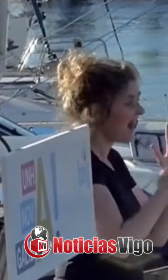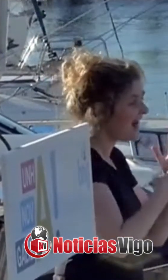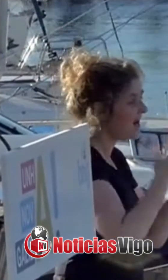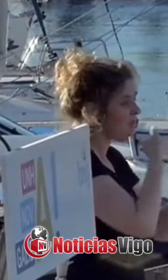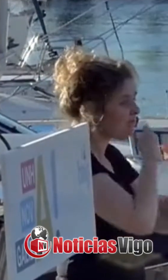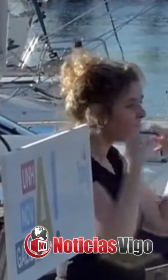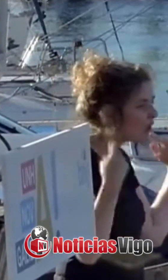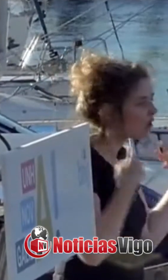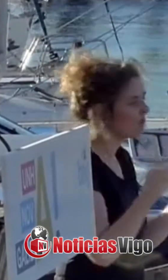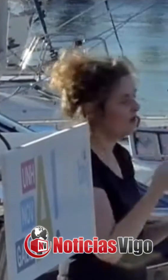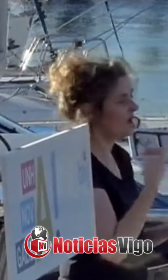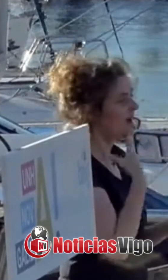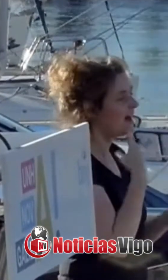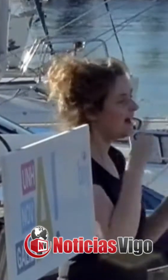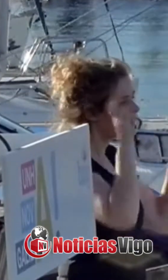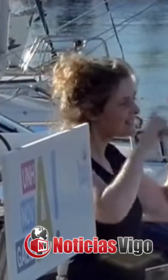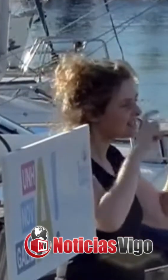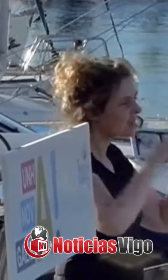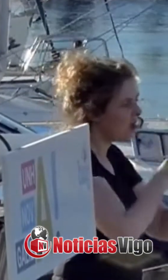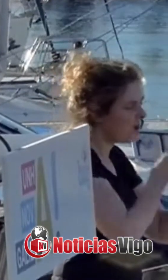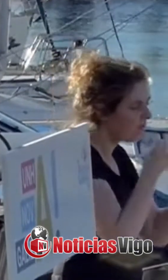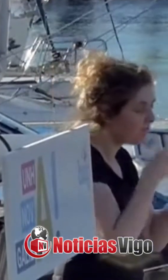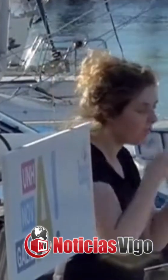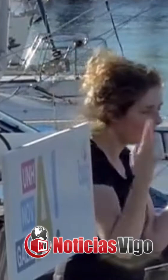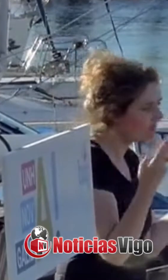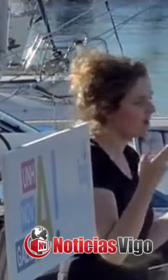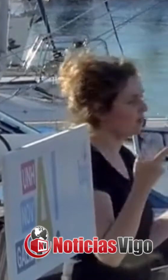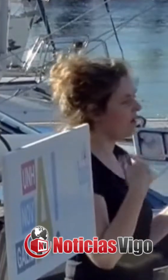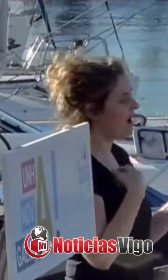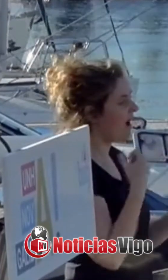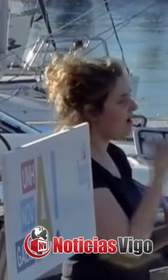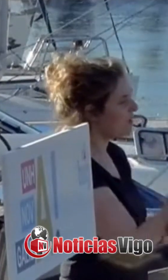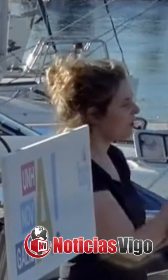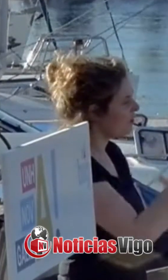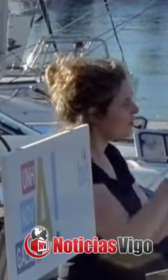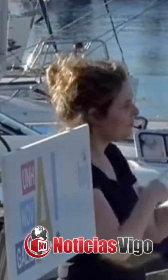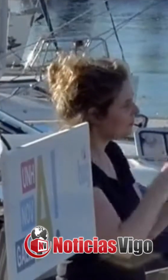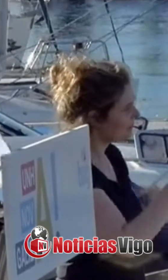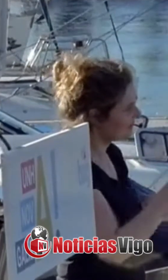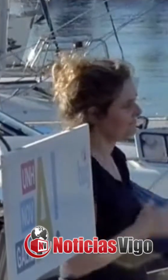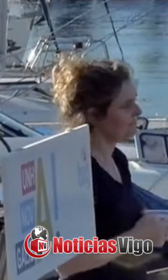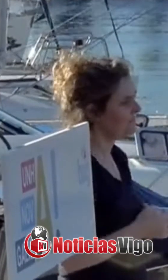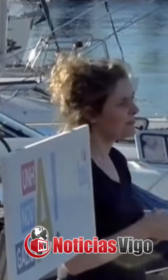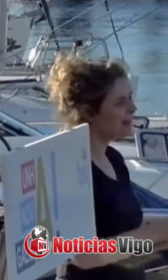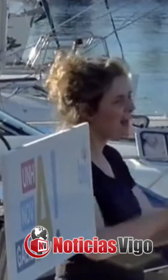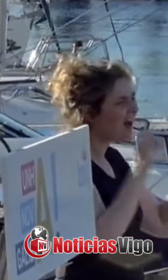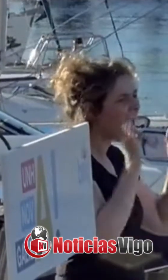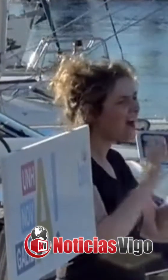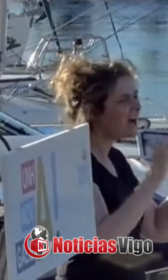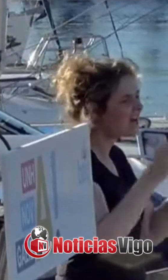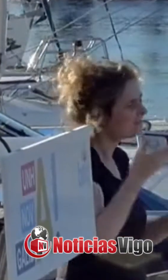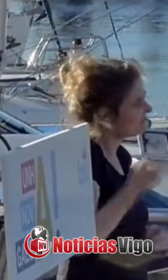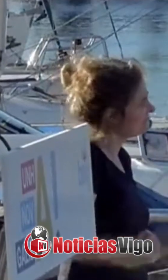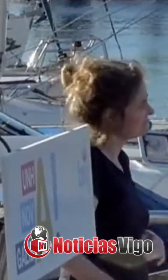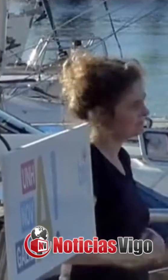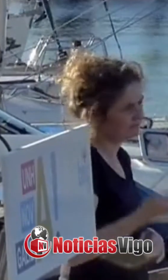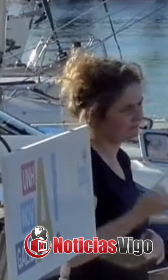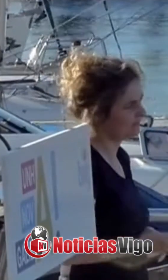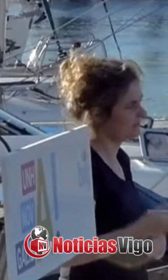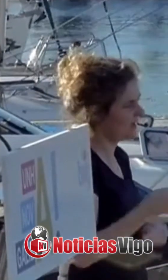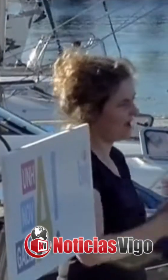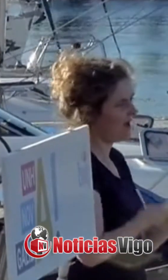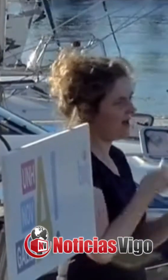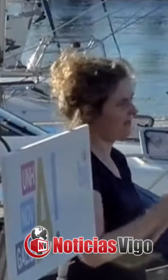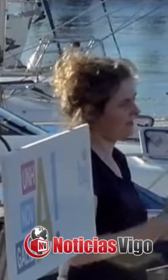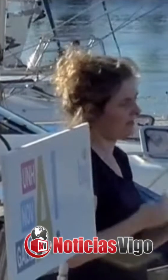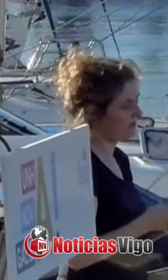pensións dignas do ensino público en apoios ao Bloque Nacionalista Galego. É imprescindível facelo, porque a